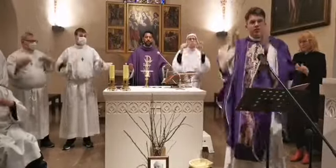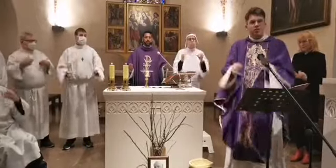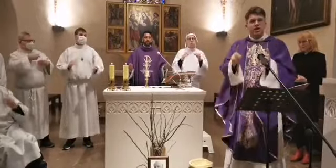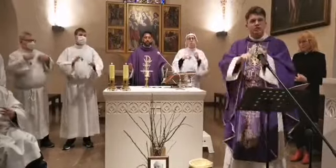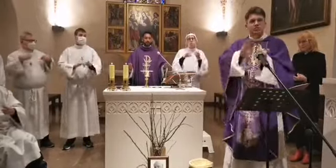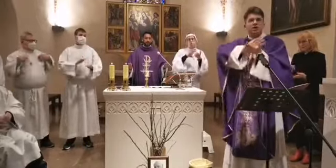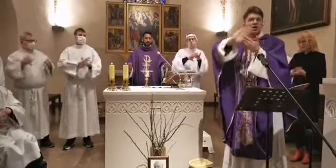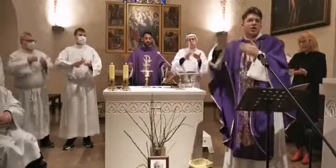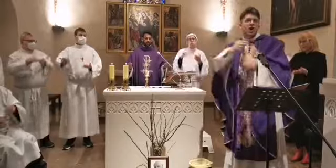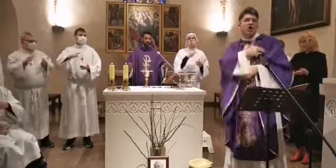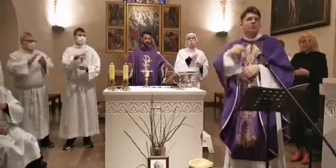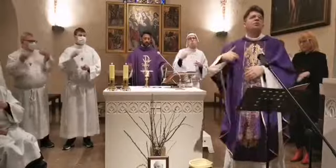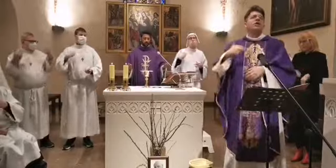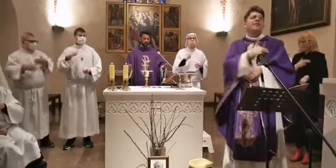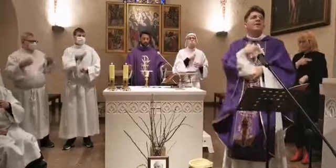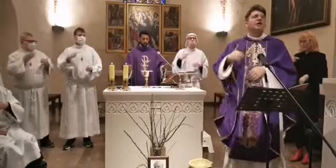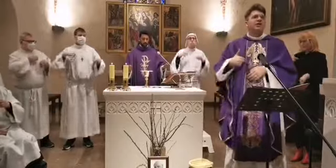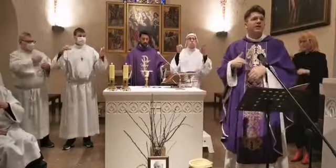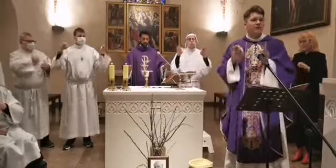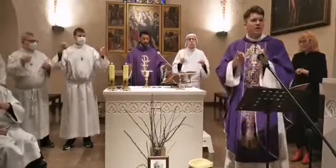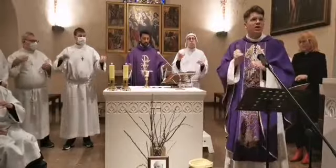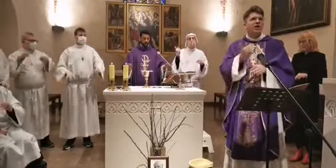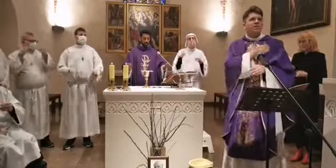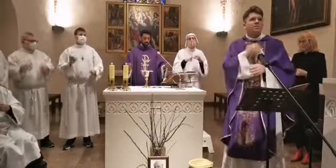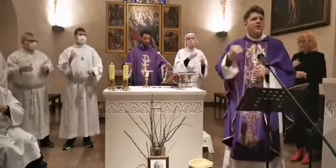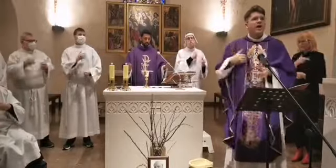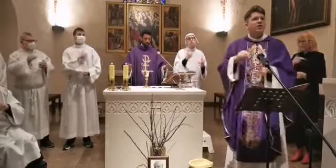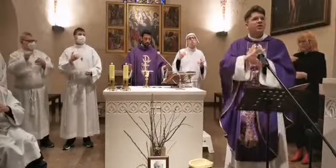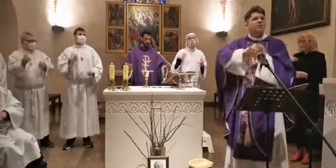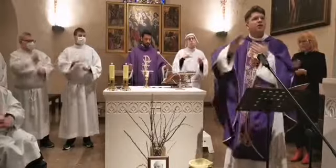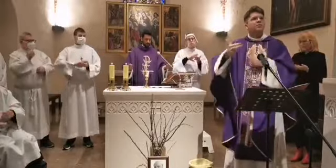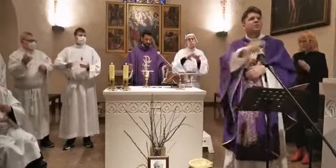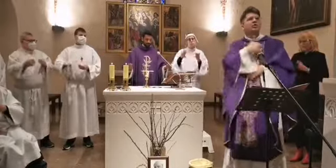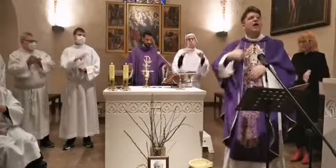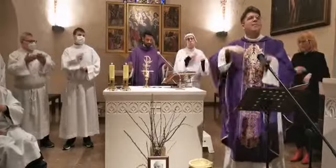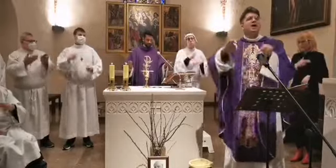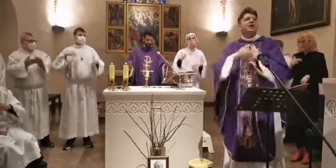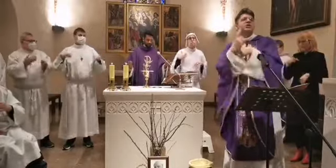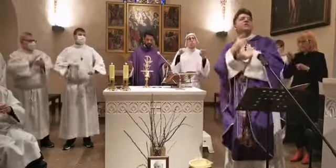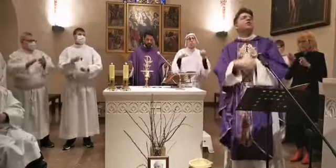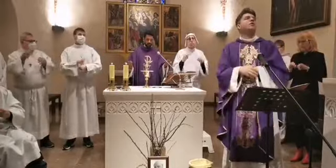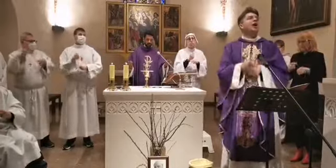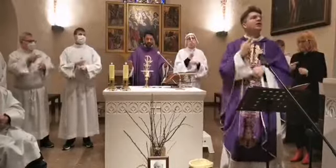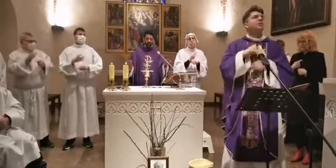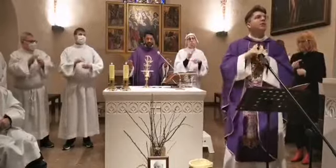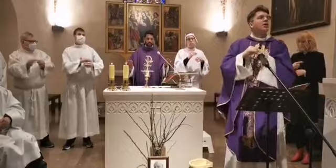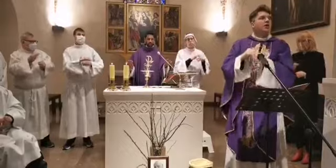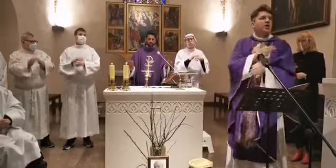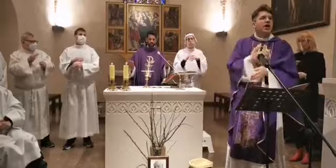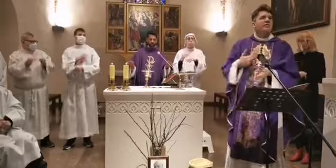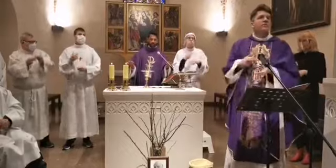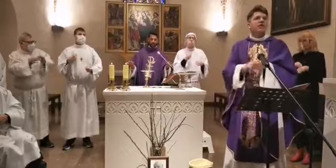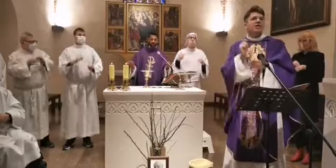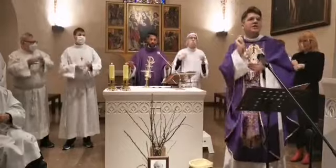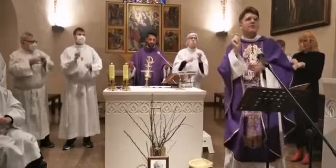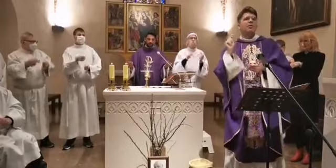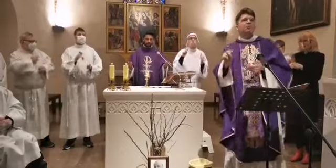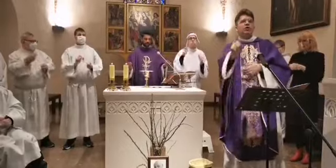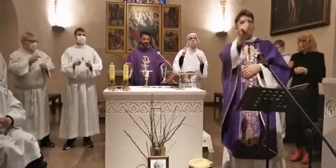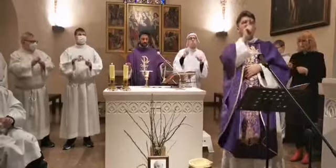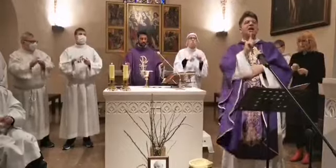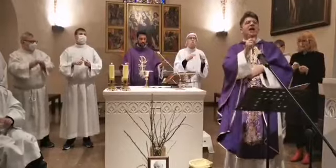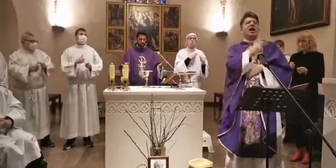nam dzisiaj i odpuść nam nasze winy, jako i my odpuszczamy naszych winowajców. I nie wódź nas